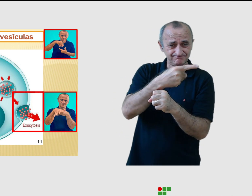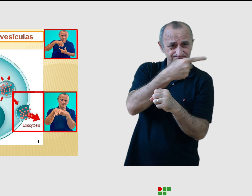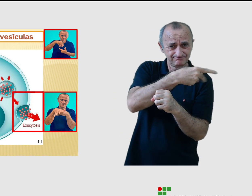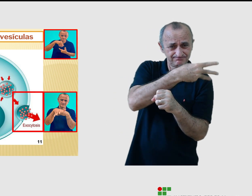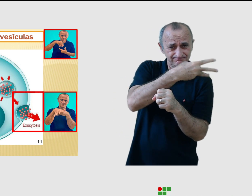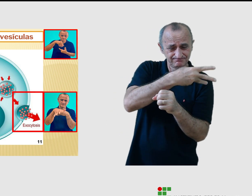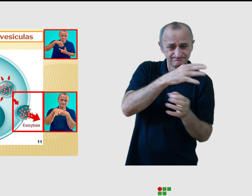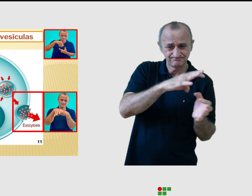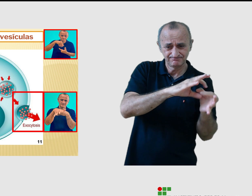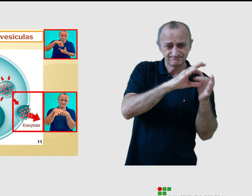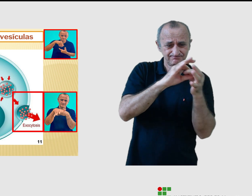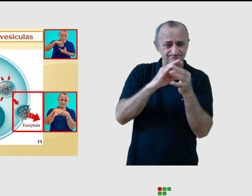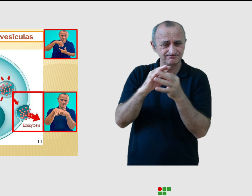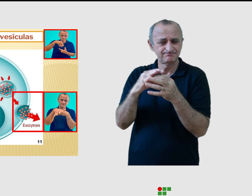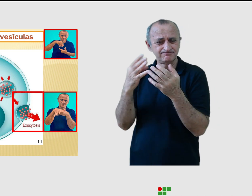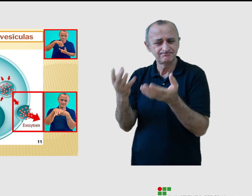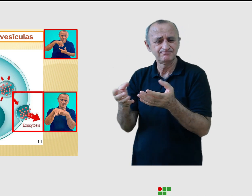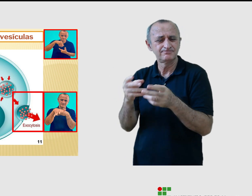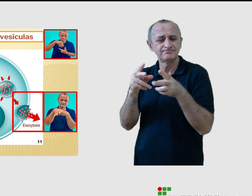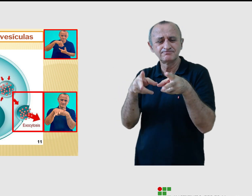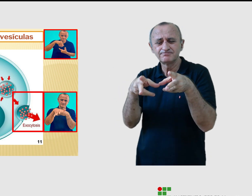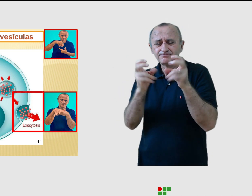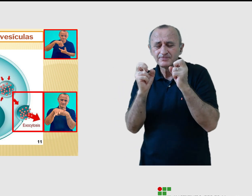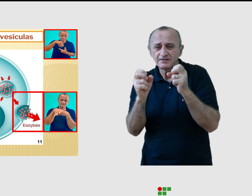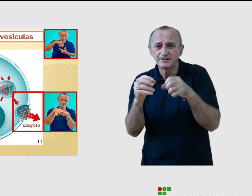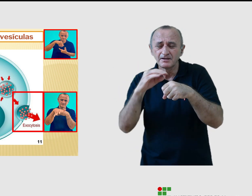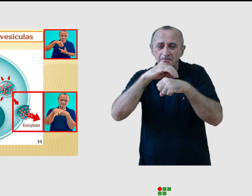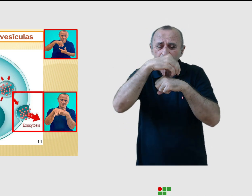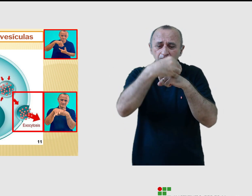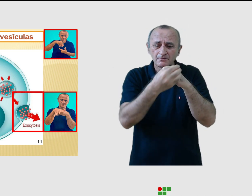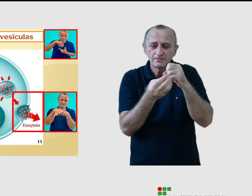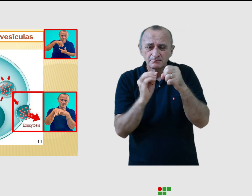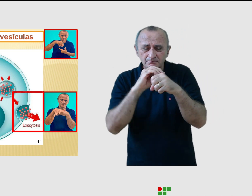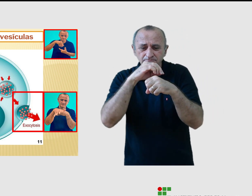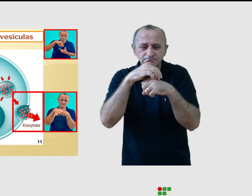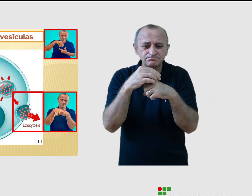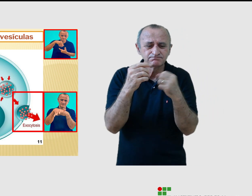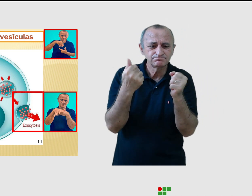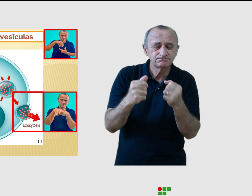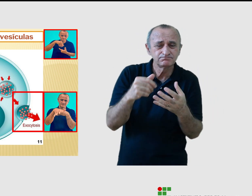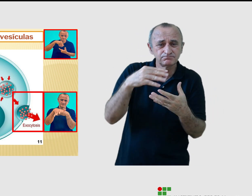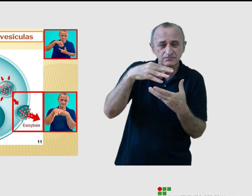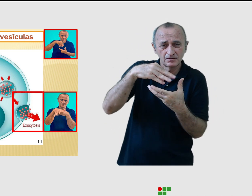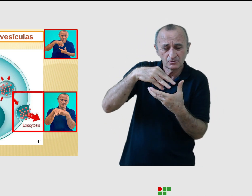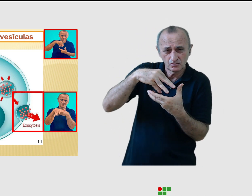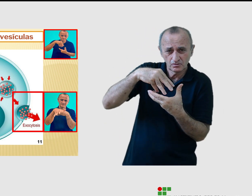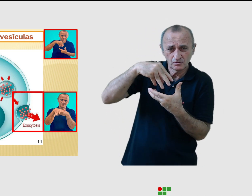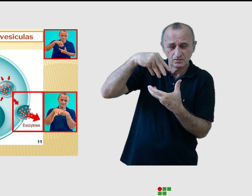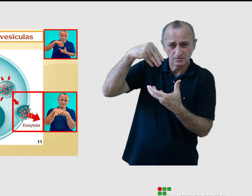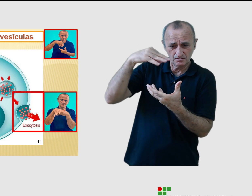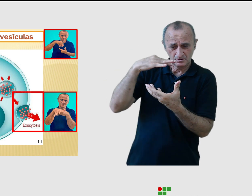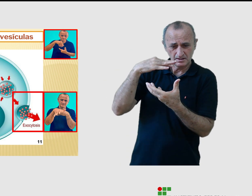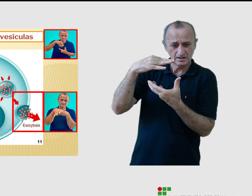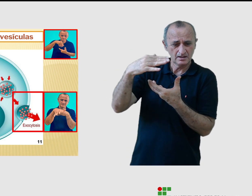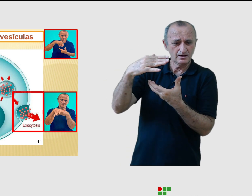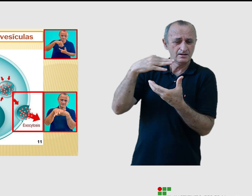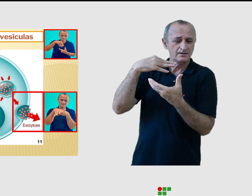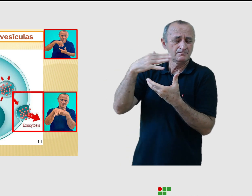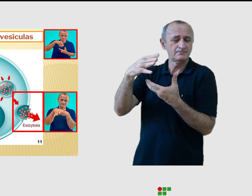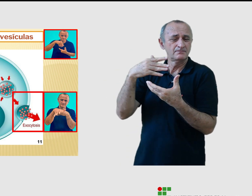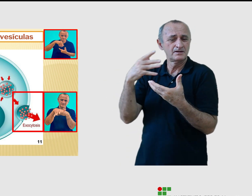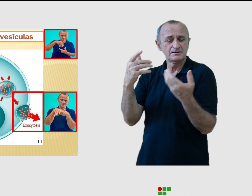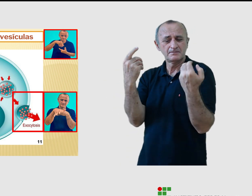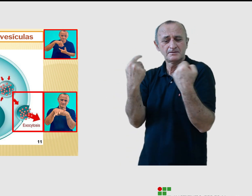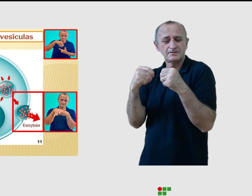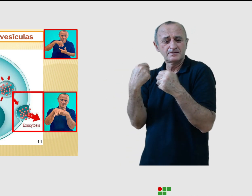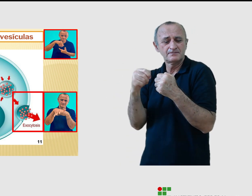membrana, vimos que muitas moléculas podem passar pela bicamada fosfolipídica ou pela proteína. No entanto, em algumas